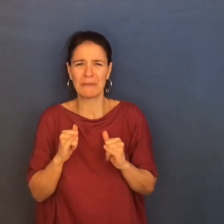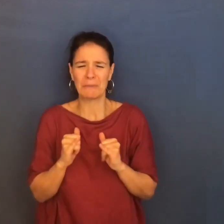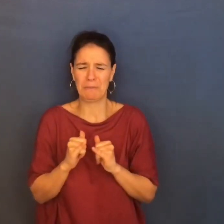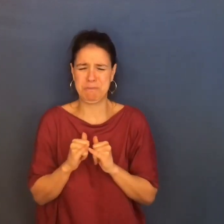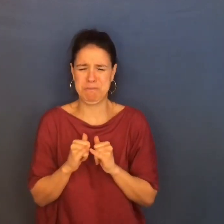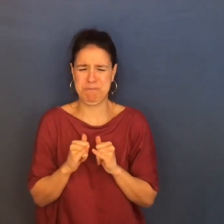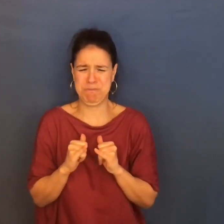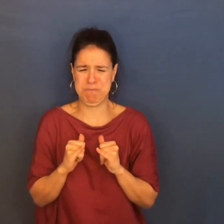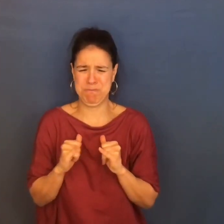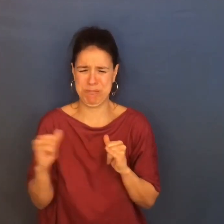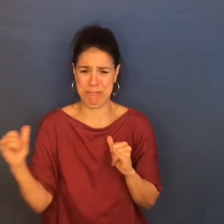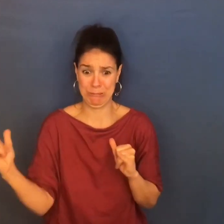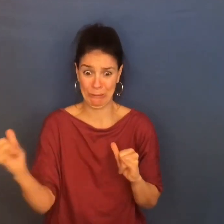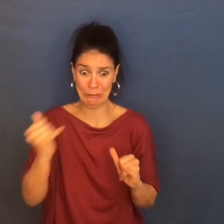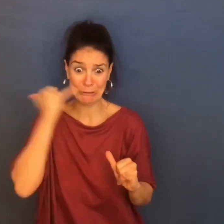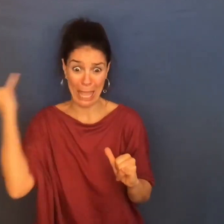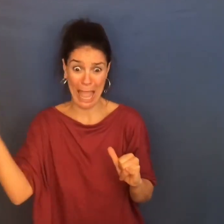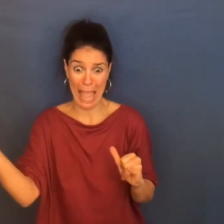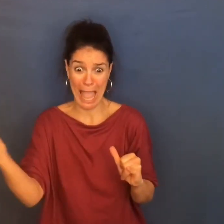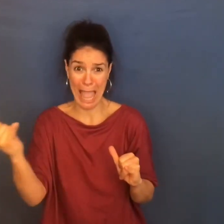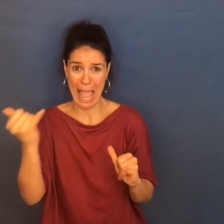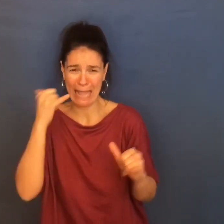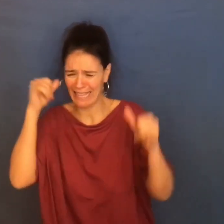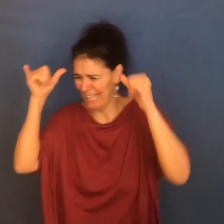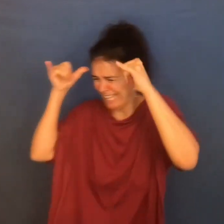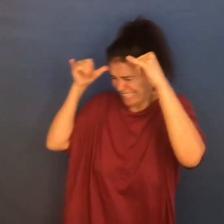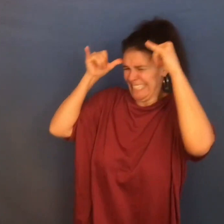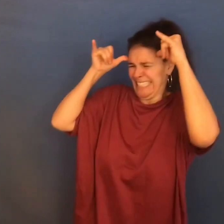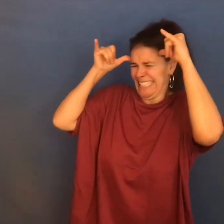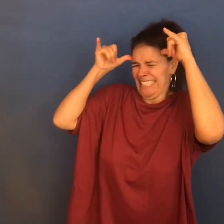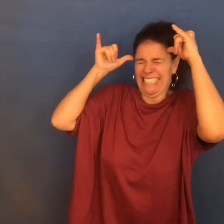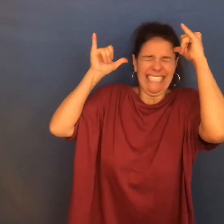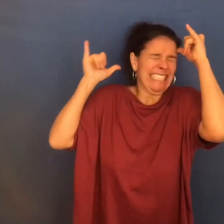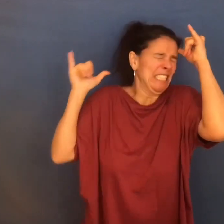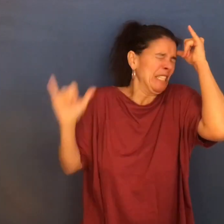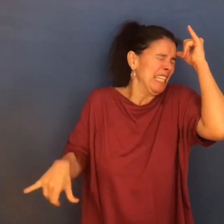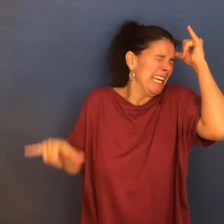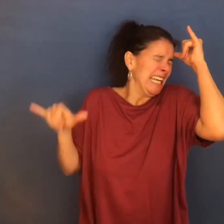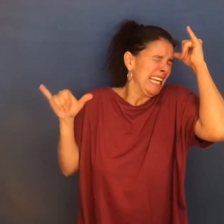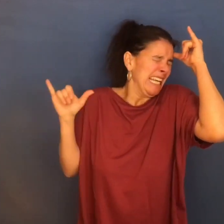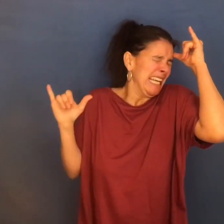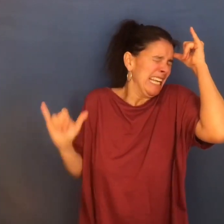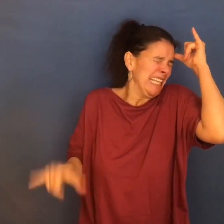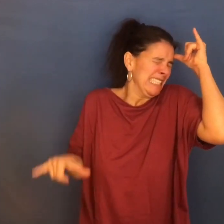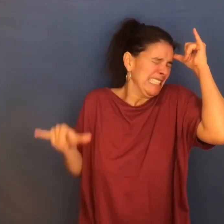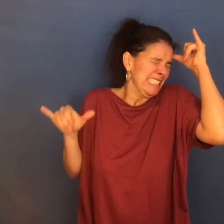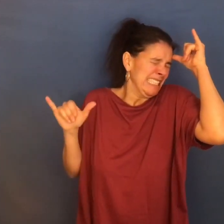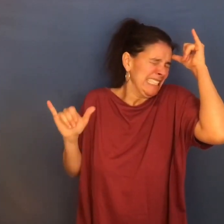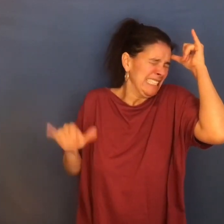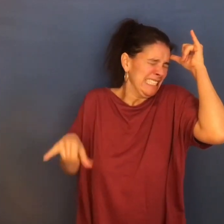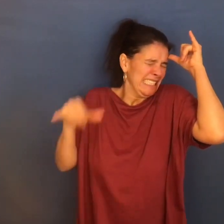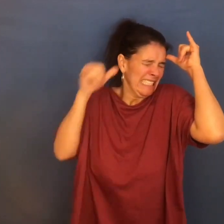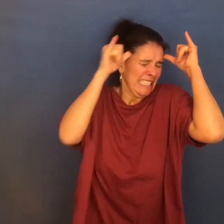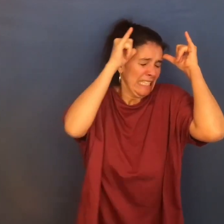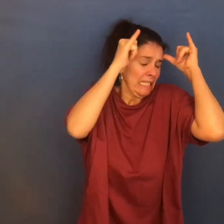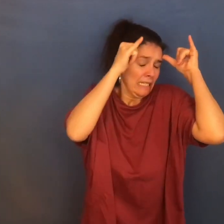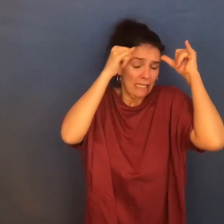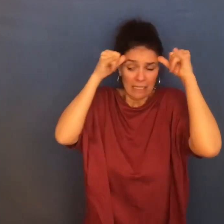aux toilettes qui faisait un caca tout jaune. La vache se mit à rire, tout en trouvant